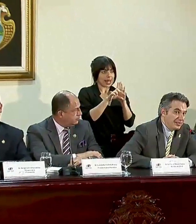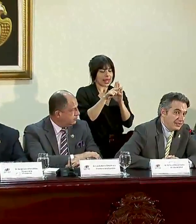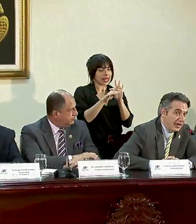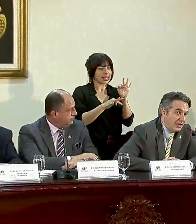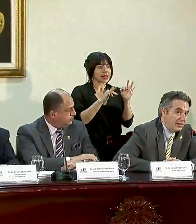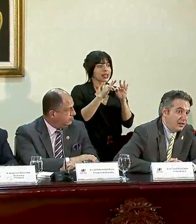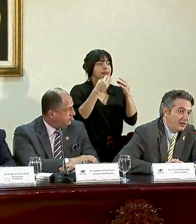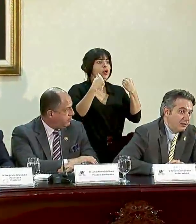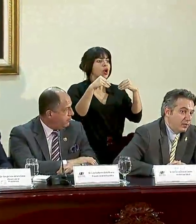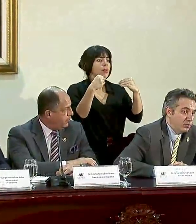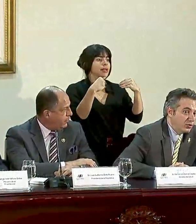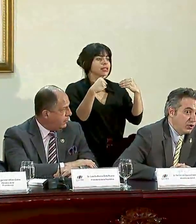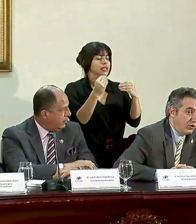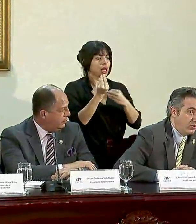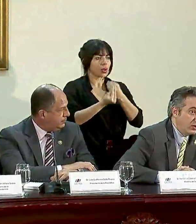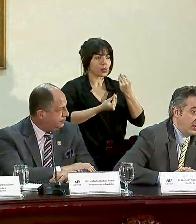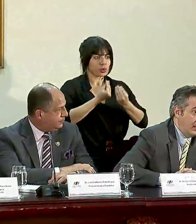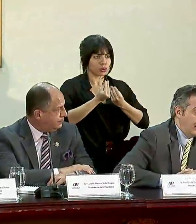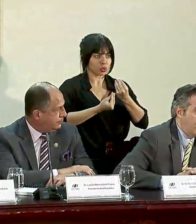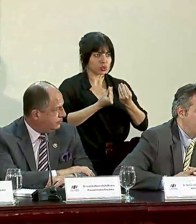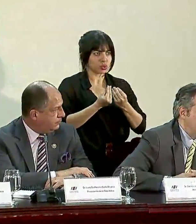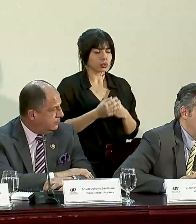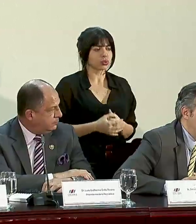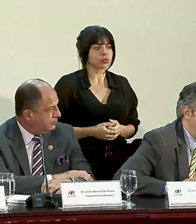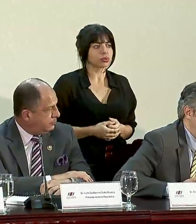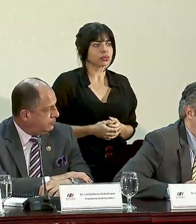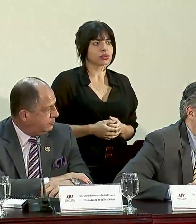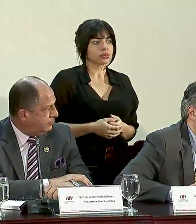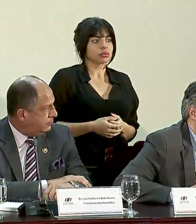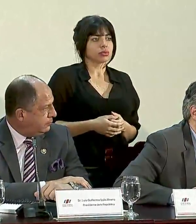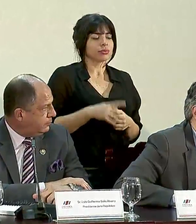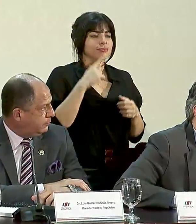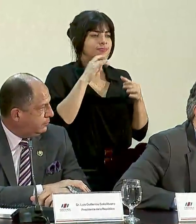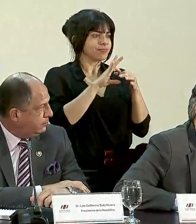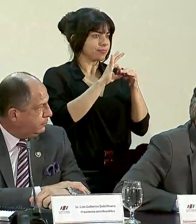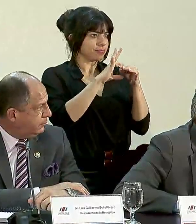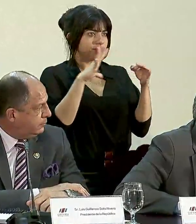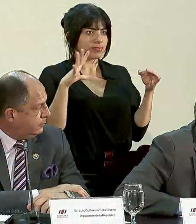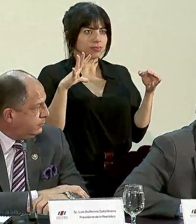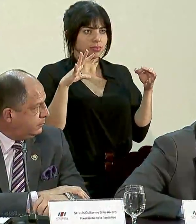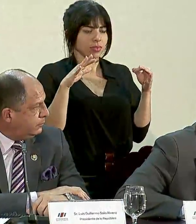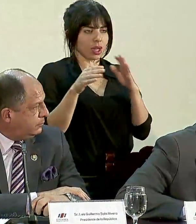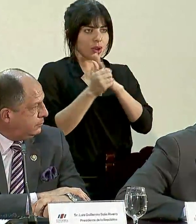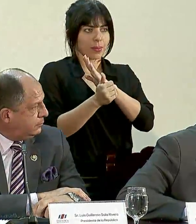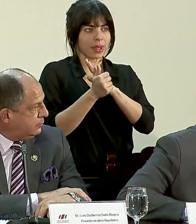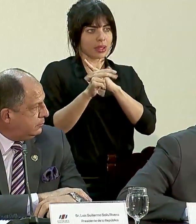índole comercial, de producción, que se alejan de las